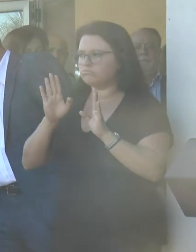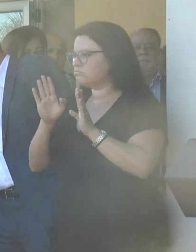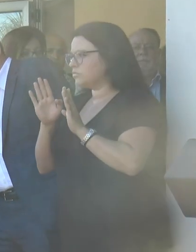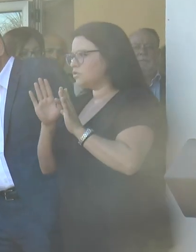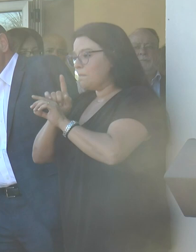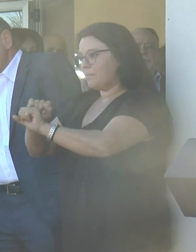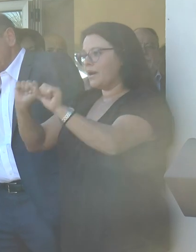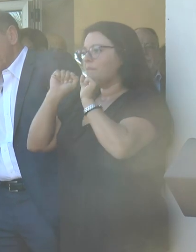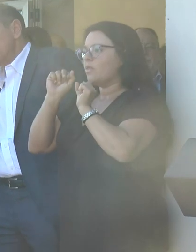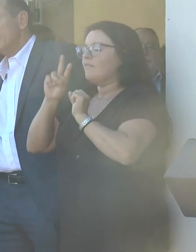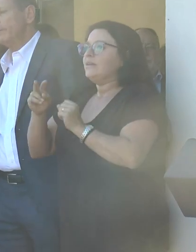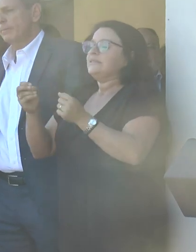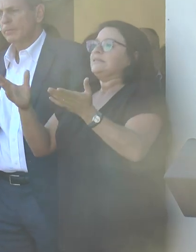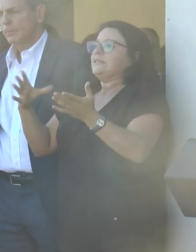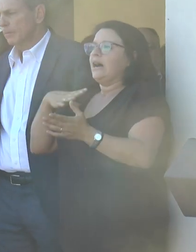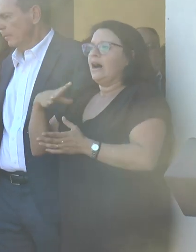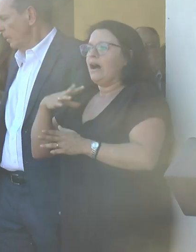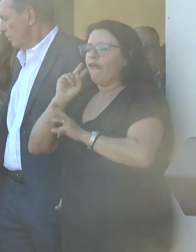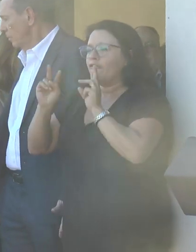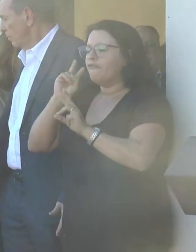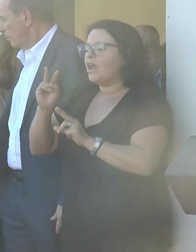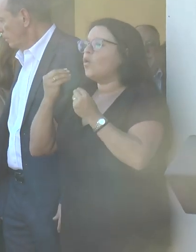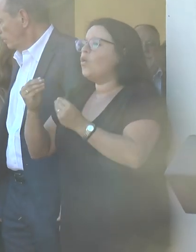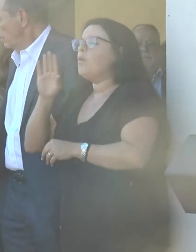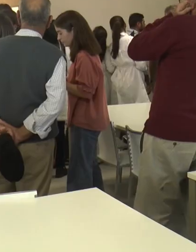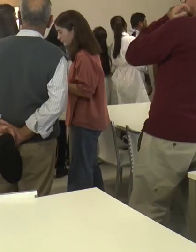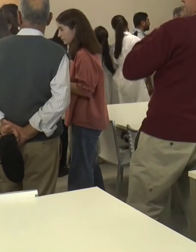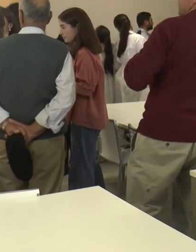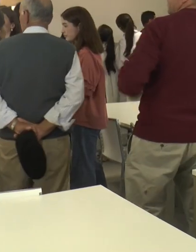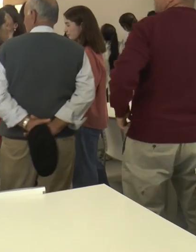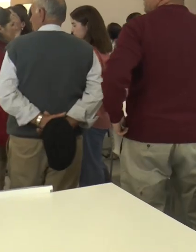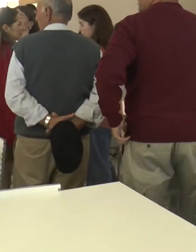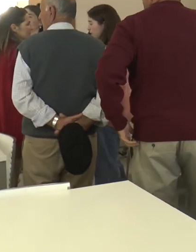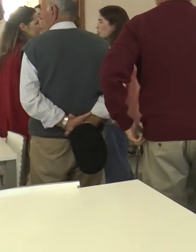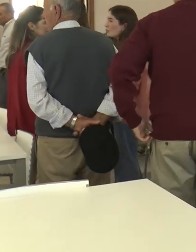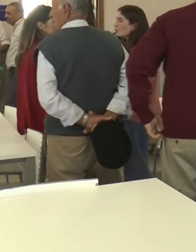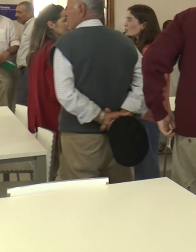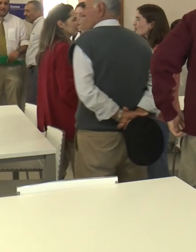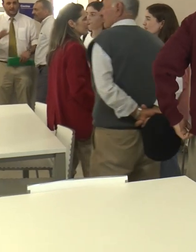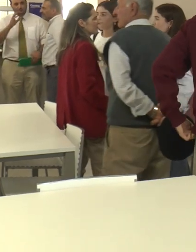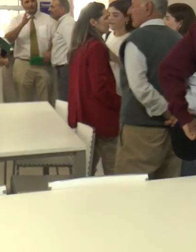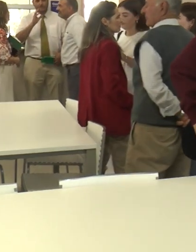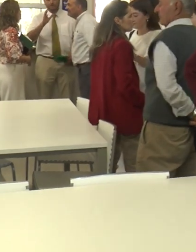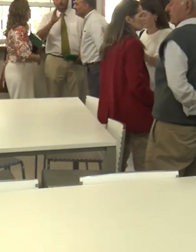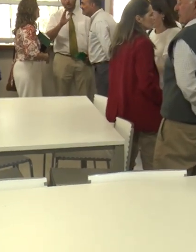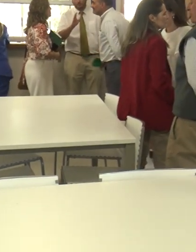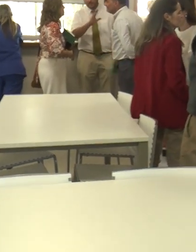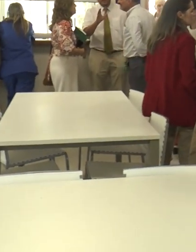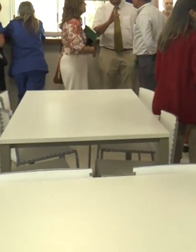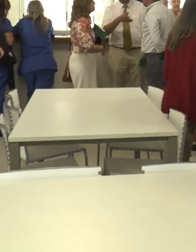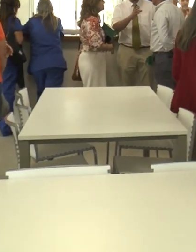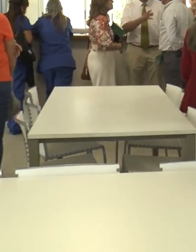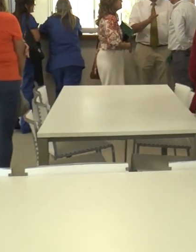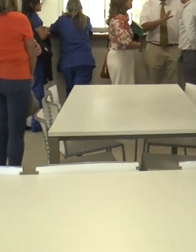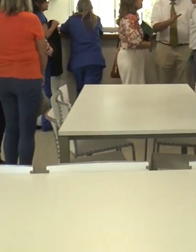Porque golpea y duele. Vele a las madres en lucha, grandes trabajadoras que están hoy acá. Esas madres que sufren el día a